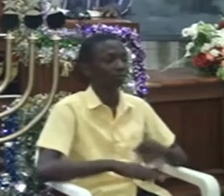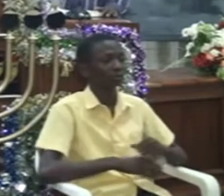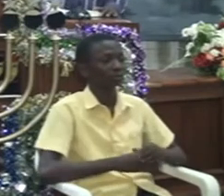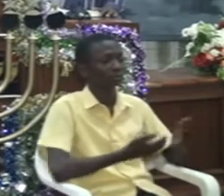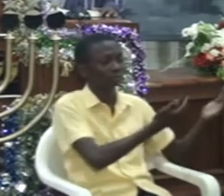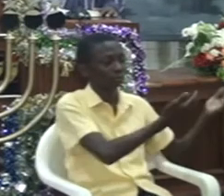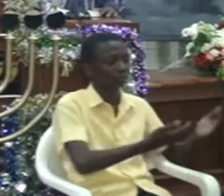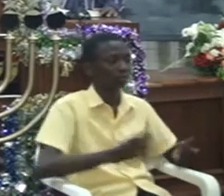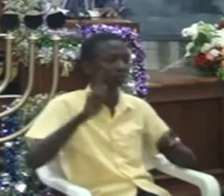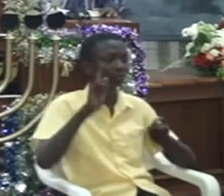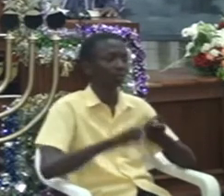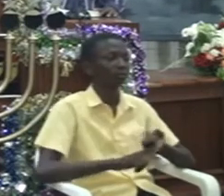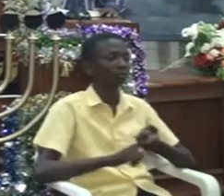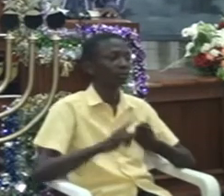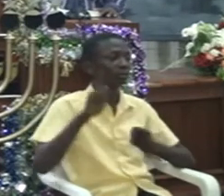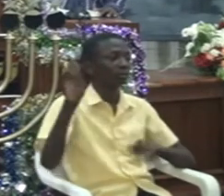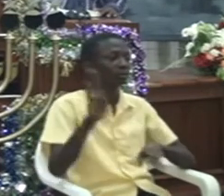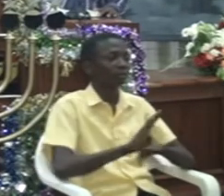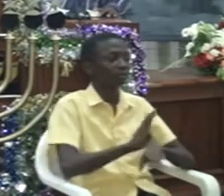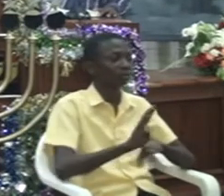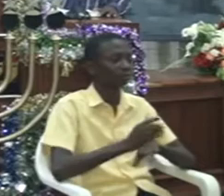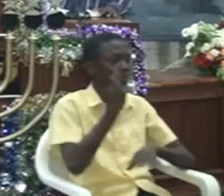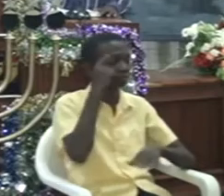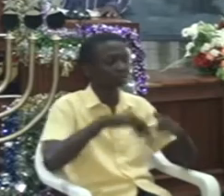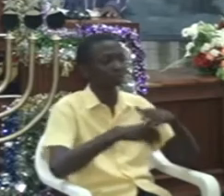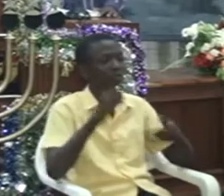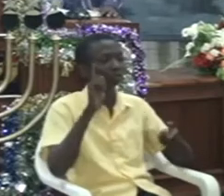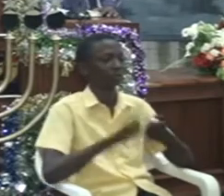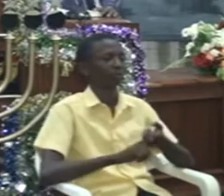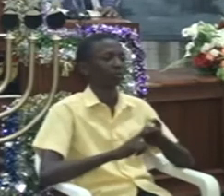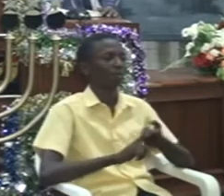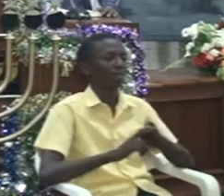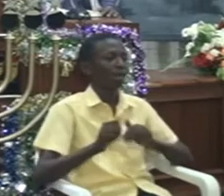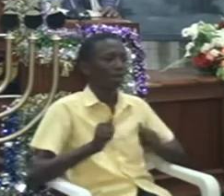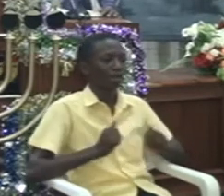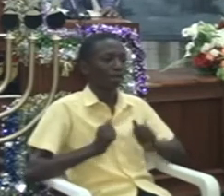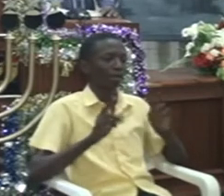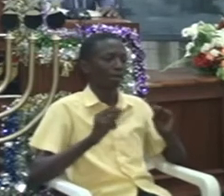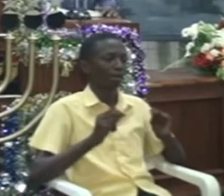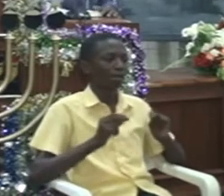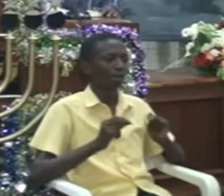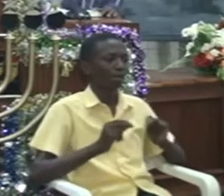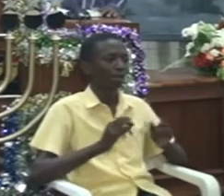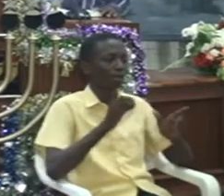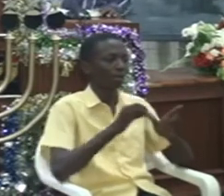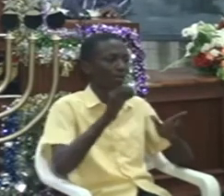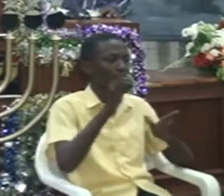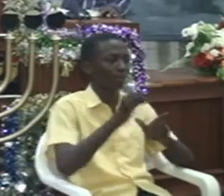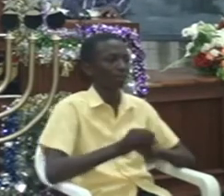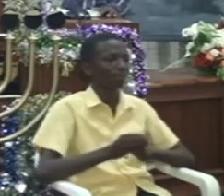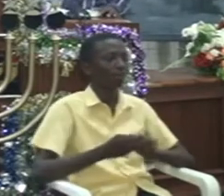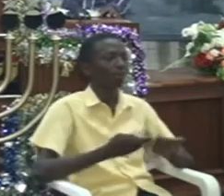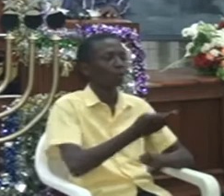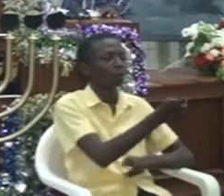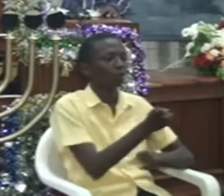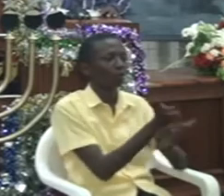mupeleka pale kwa masanga njia Birere pale ya kwenda Rwanda. Il ne va pas l'amener au repos BDG. Hata mupeleka kule ku